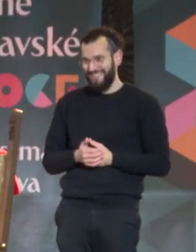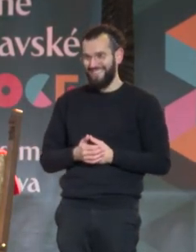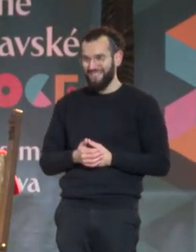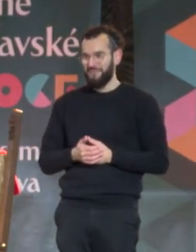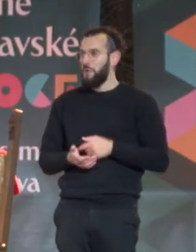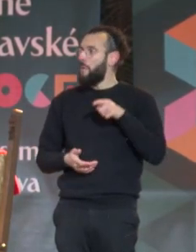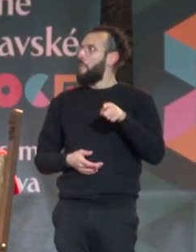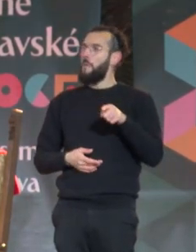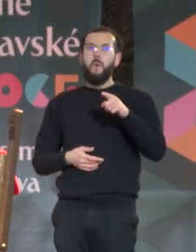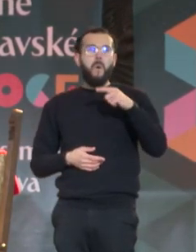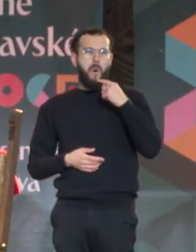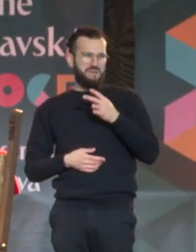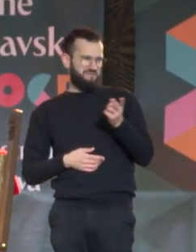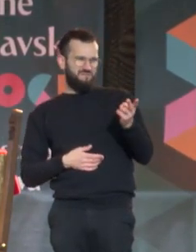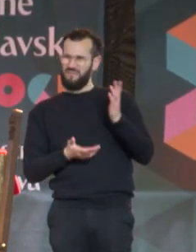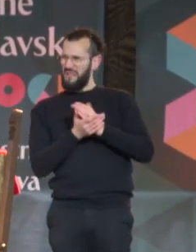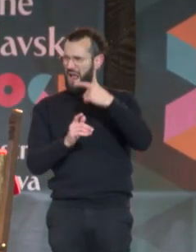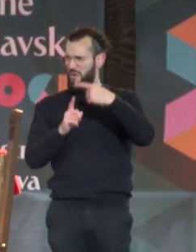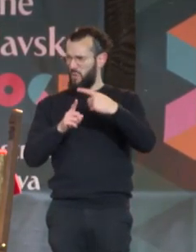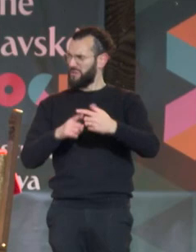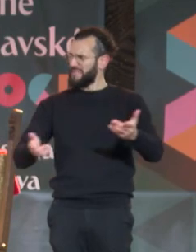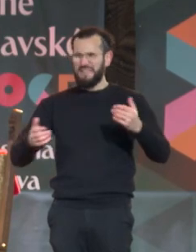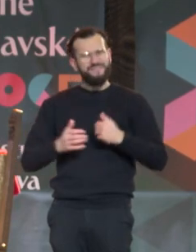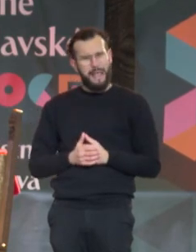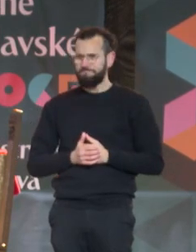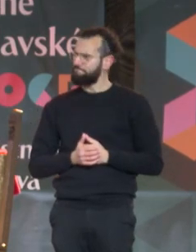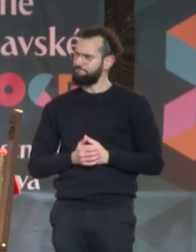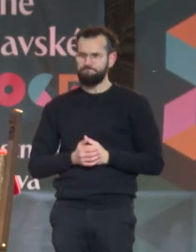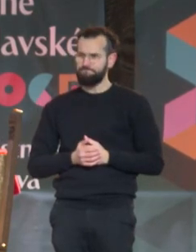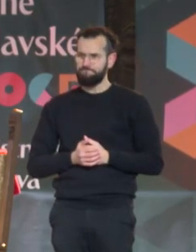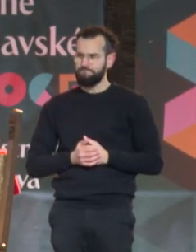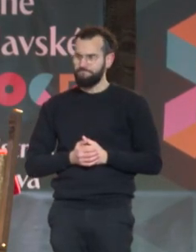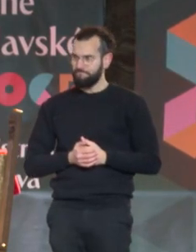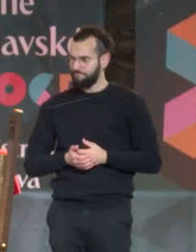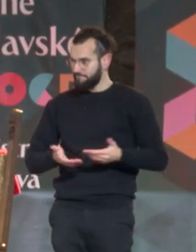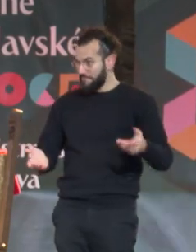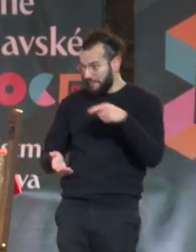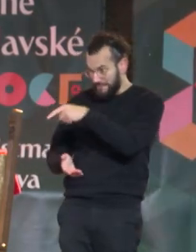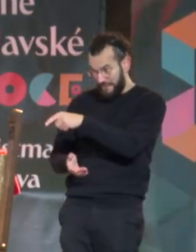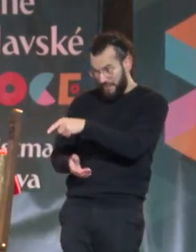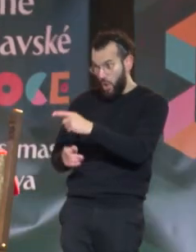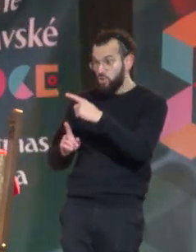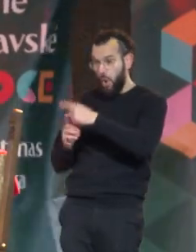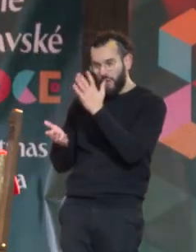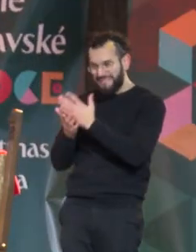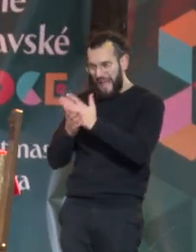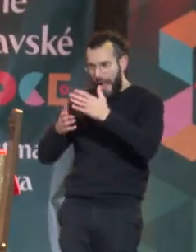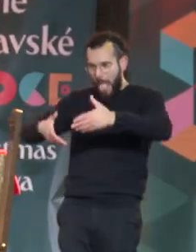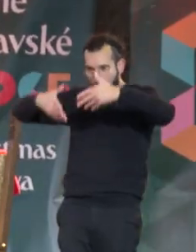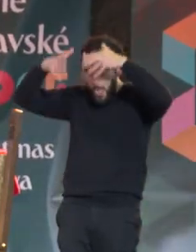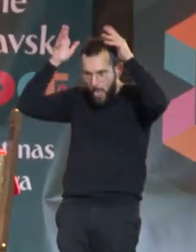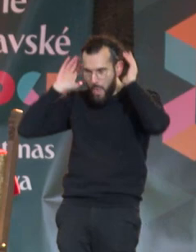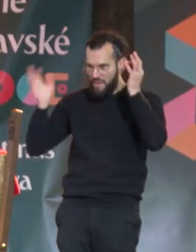na svete nemohlo otráviť. A keby si večne nenosil na hlave nejakú handru, tak by si si